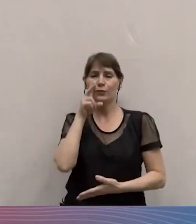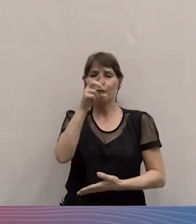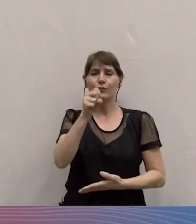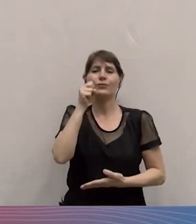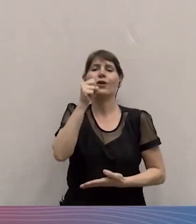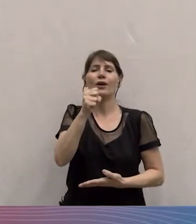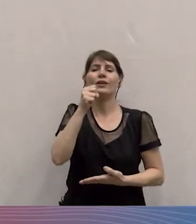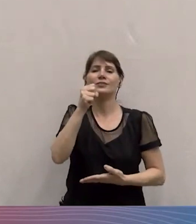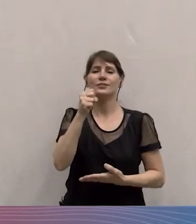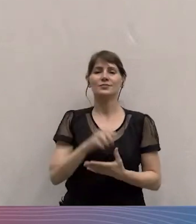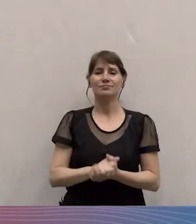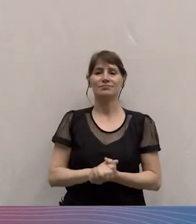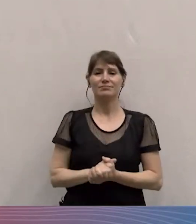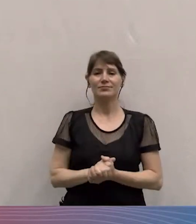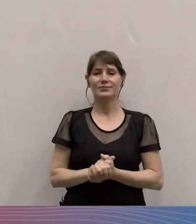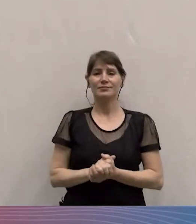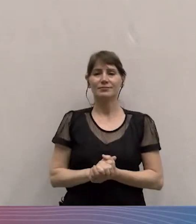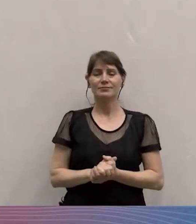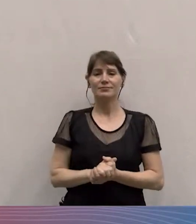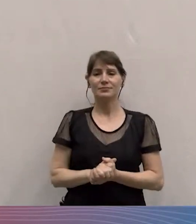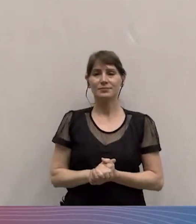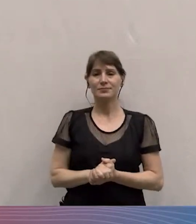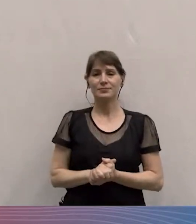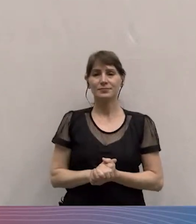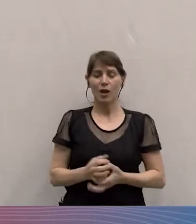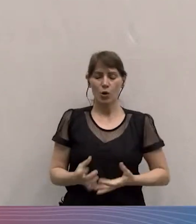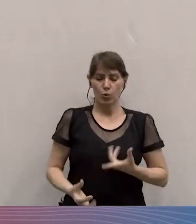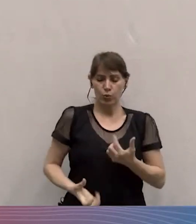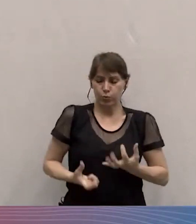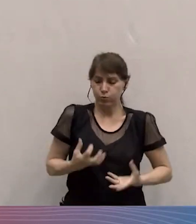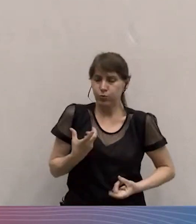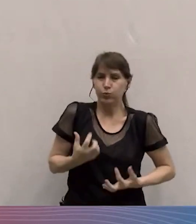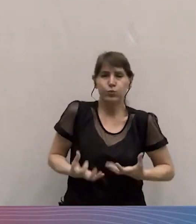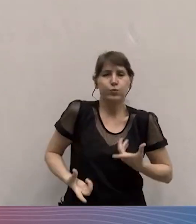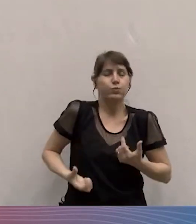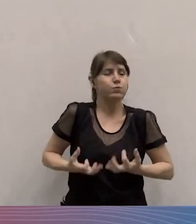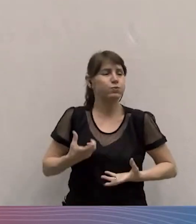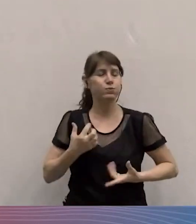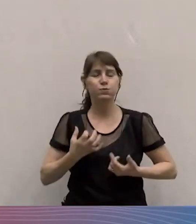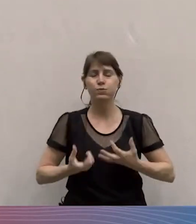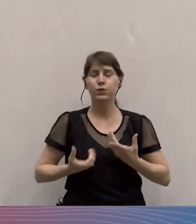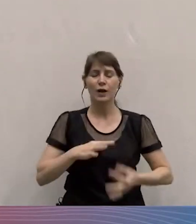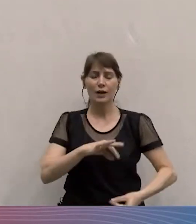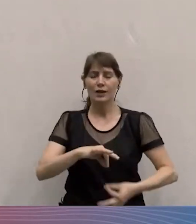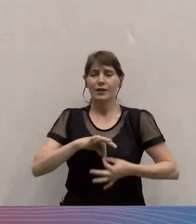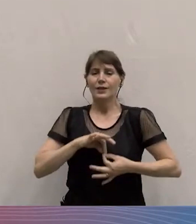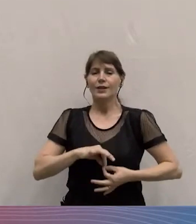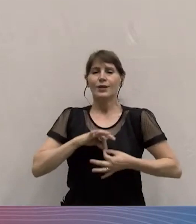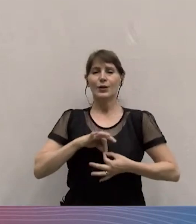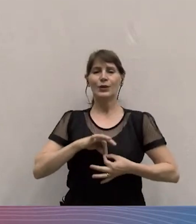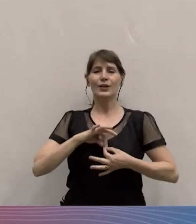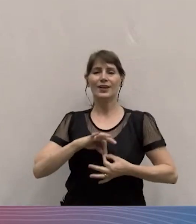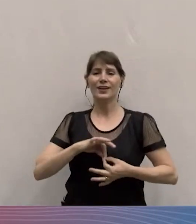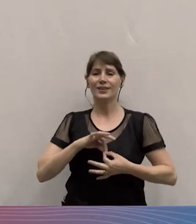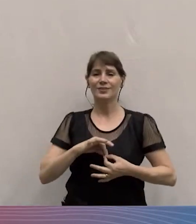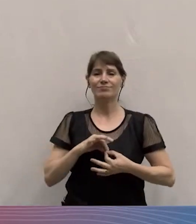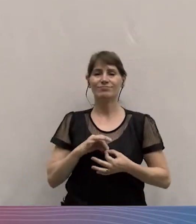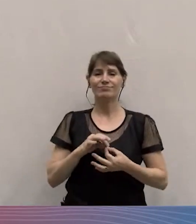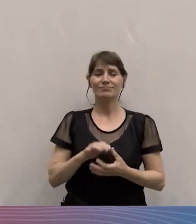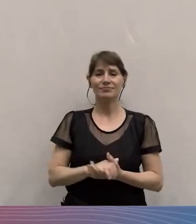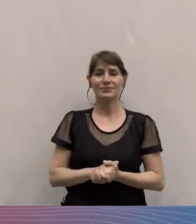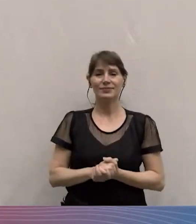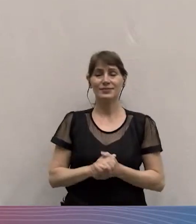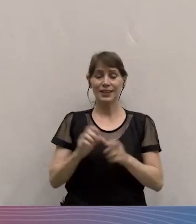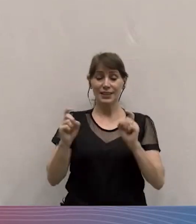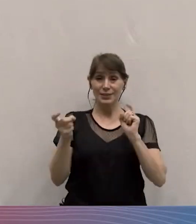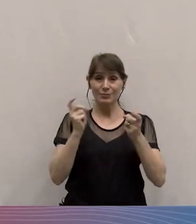com combustível, com ar, e bota pressão e acontece